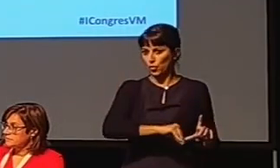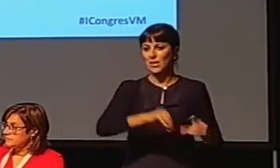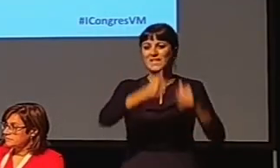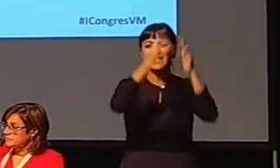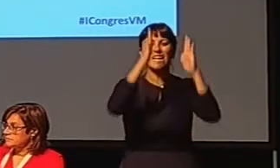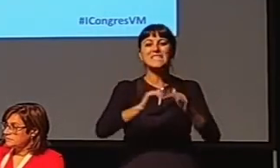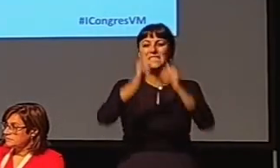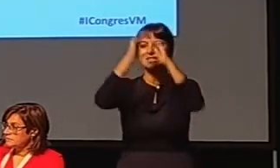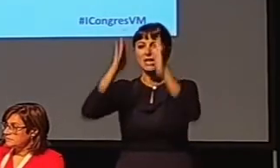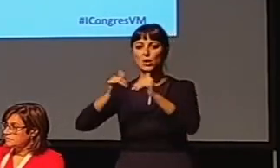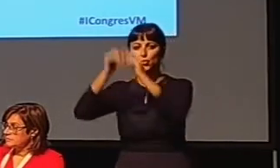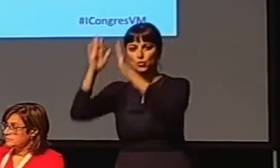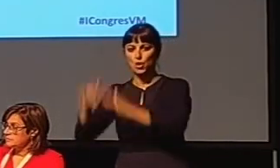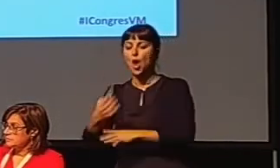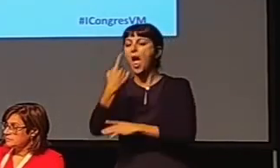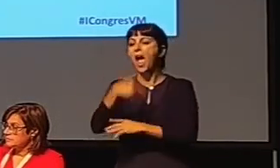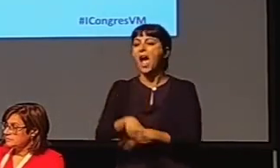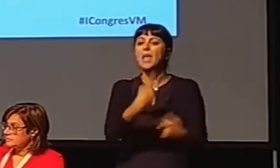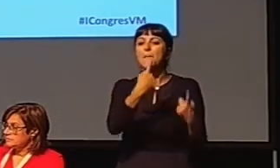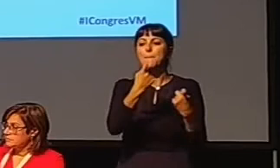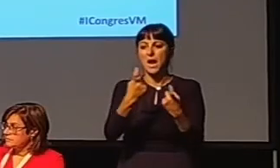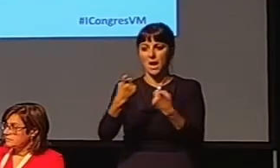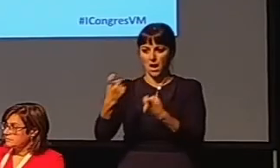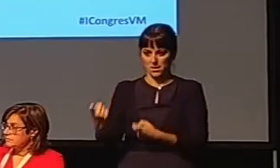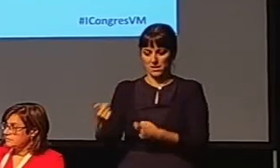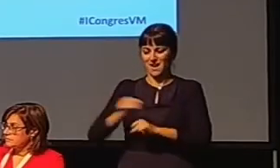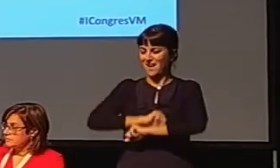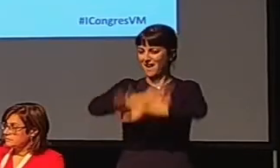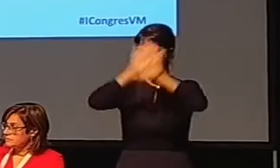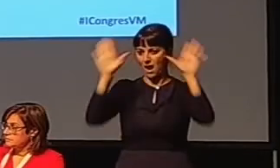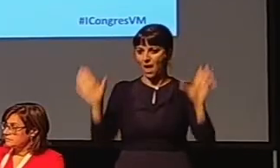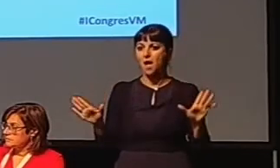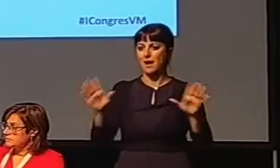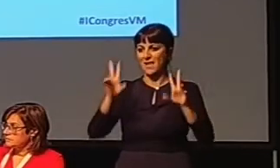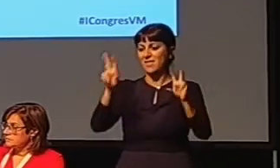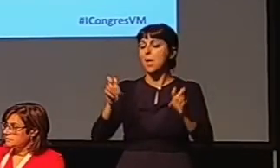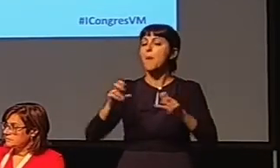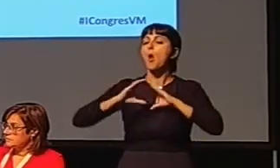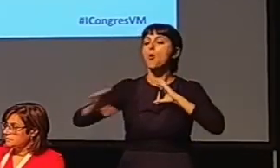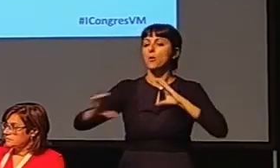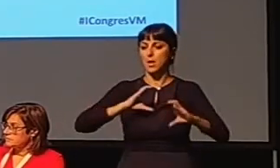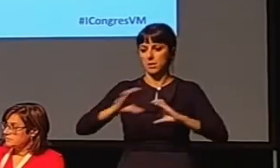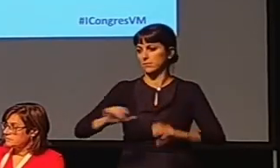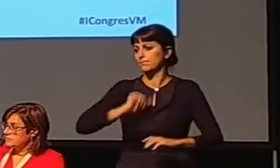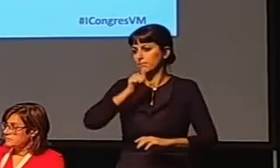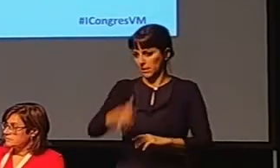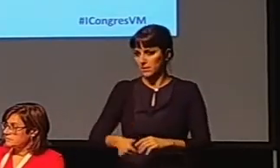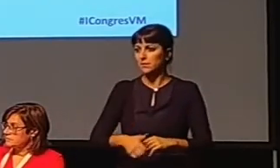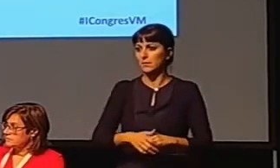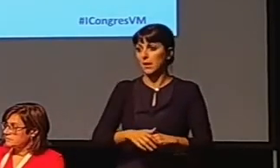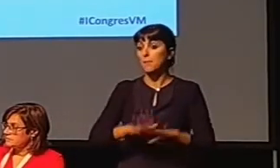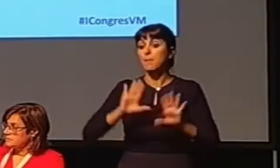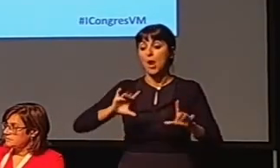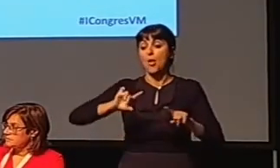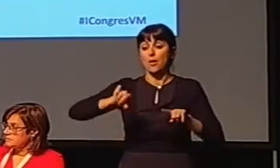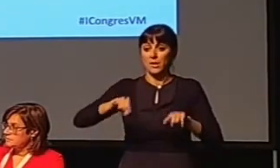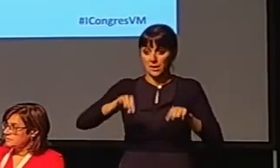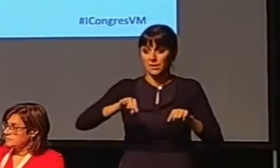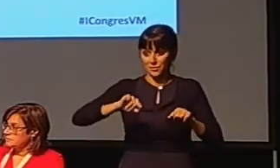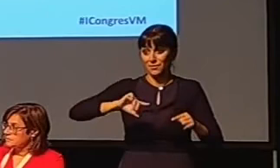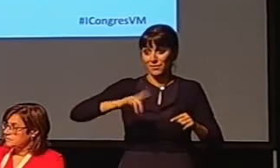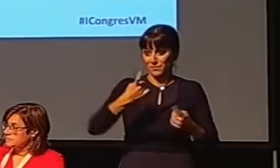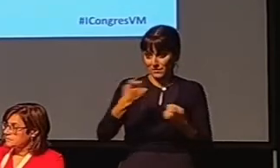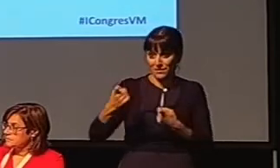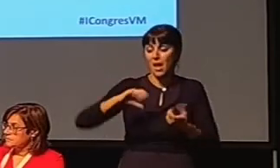institucions, hi havia una mancança molt clara sobre aquest tema de coordinació. I que després això es traduïa en el territori. Si nosaltres ara